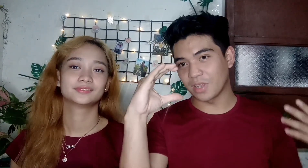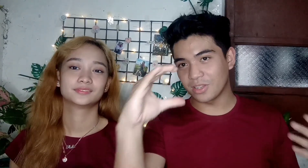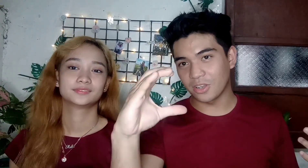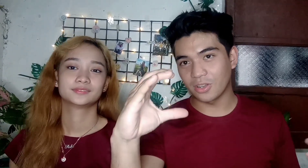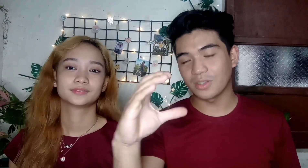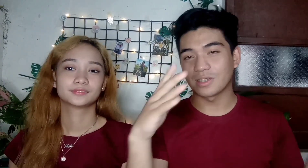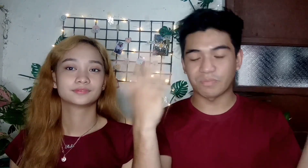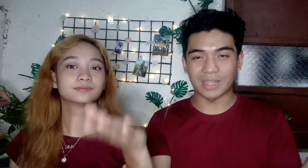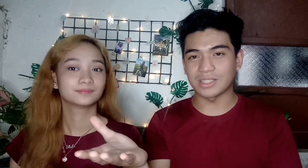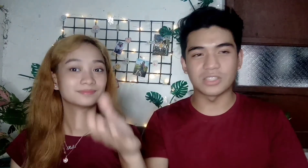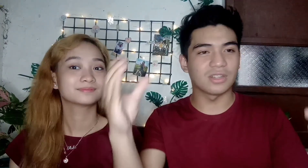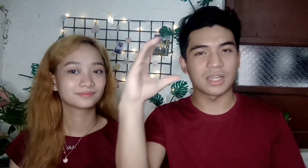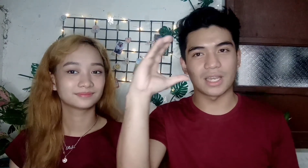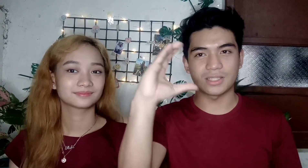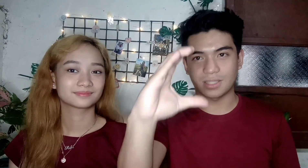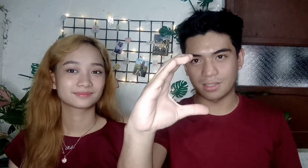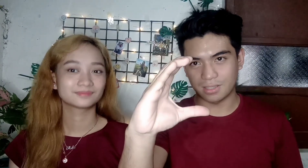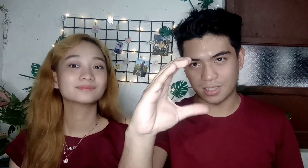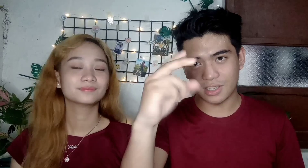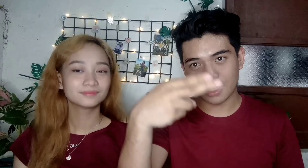spell nyo. Practicing nyo lang, guys.